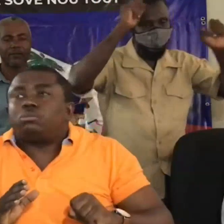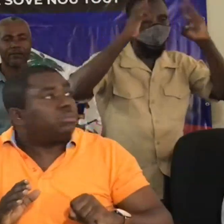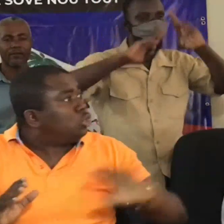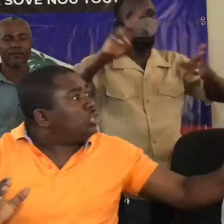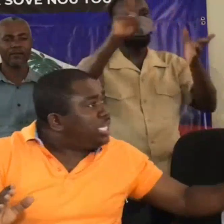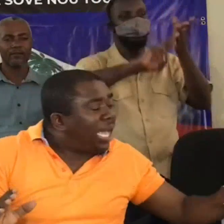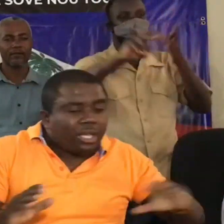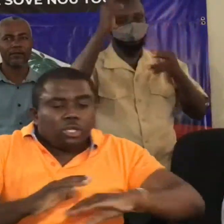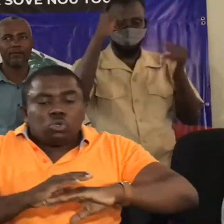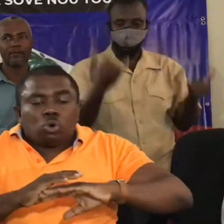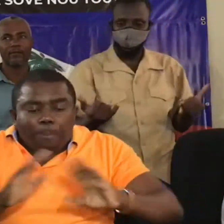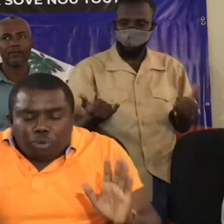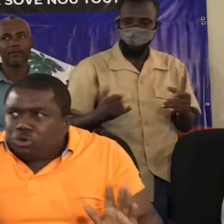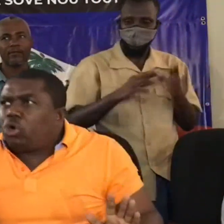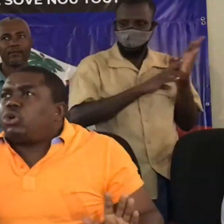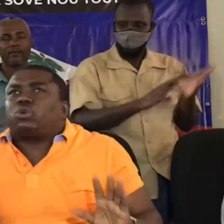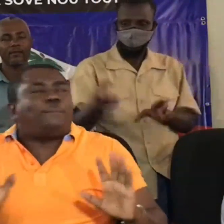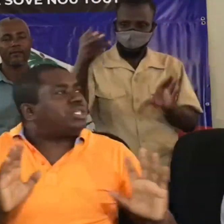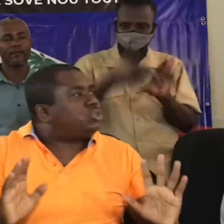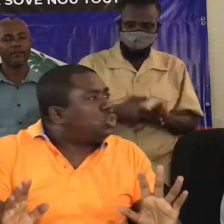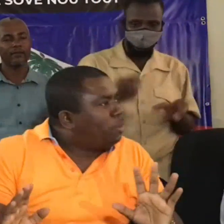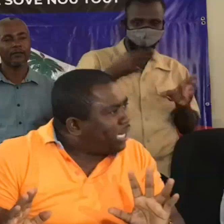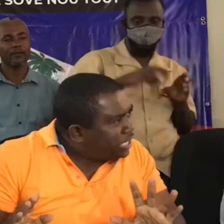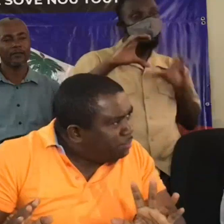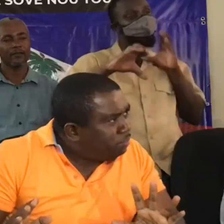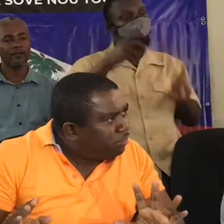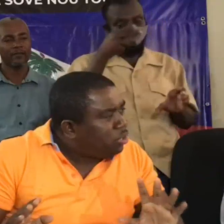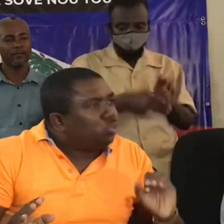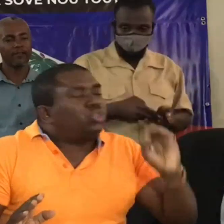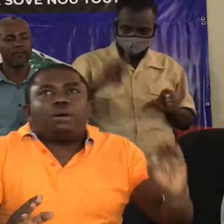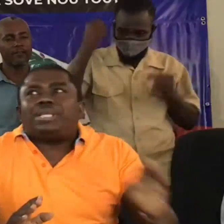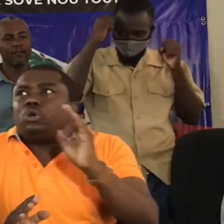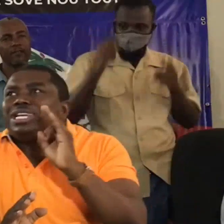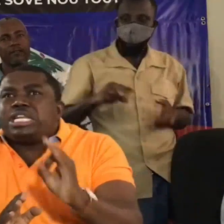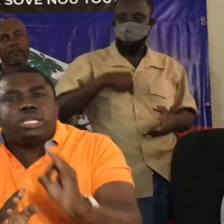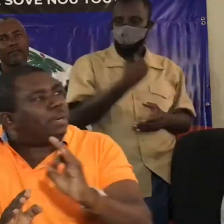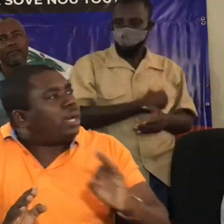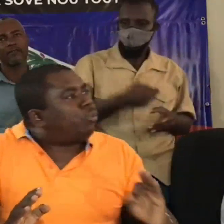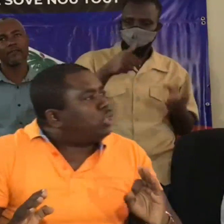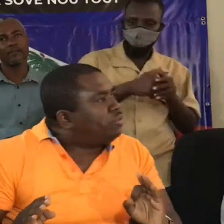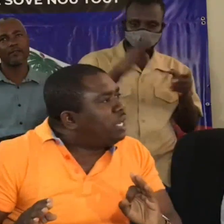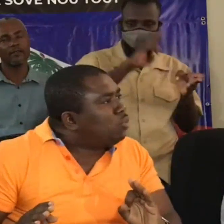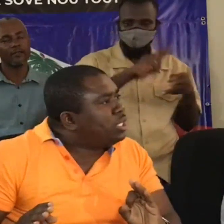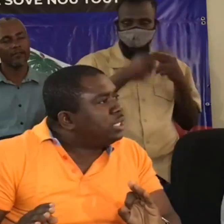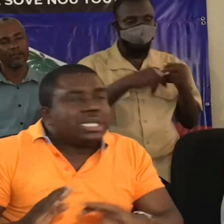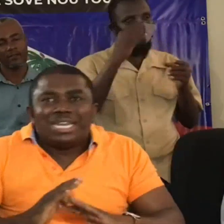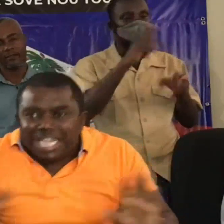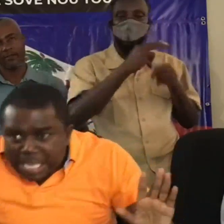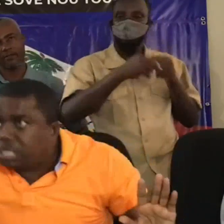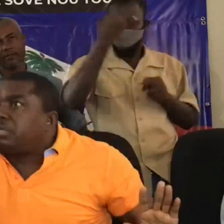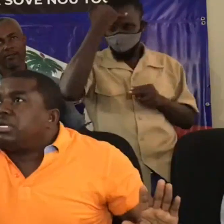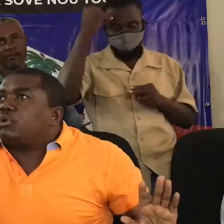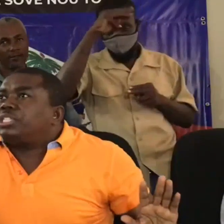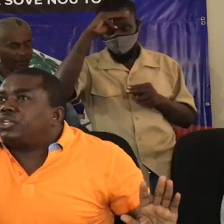transition. Jodia, nous reprenons notre position de principe. Nous sommes dans le ni-ni par rapport à Jovenel Moïse.